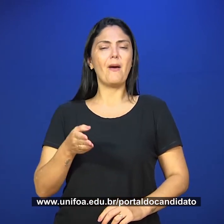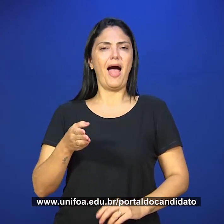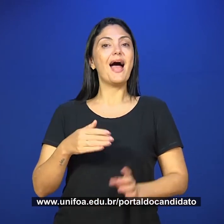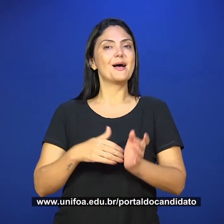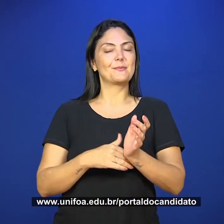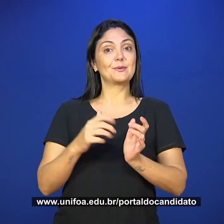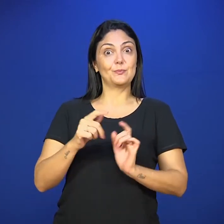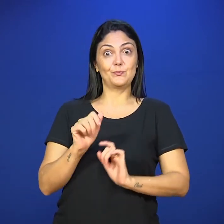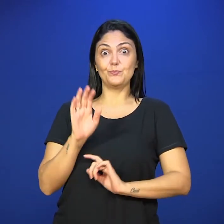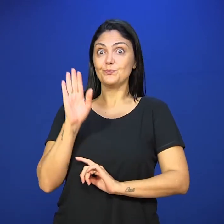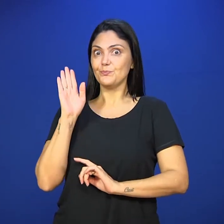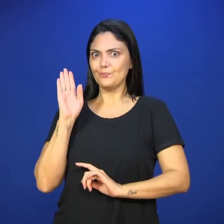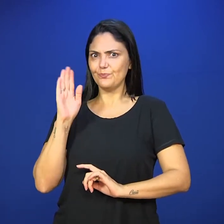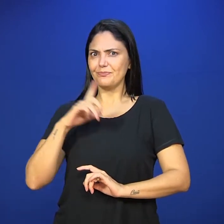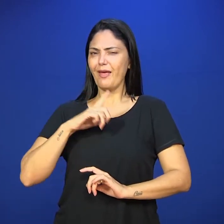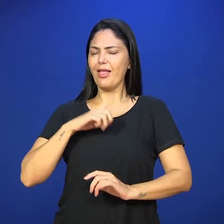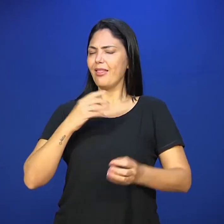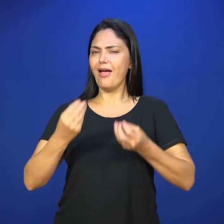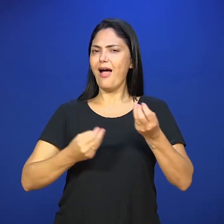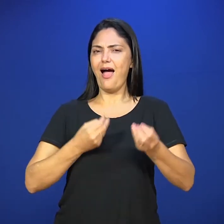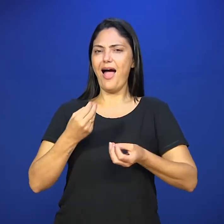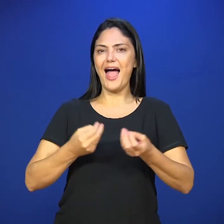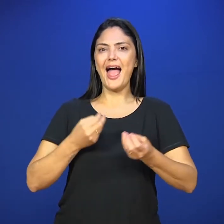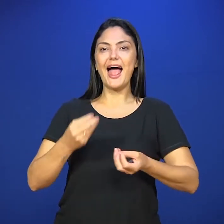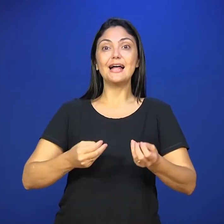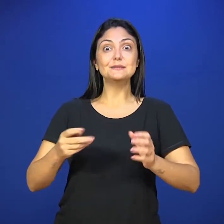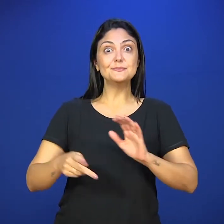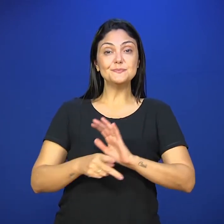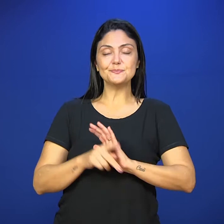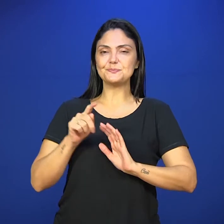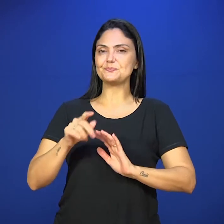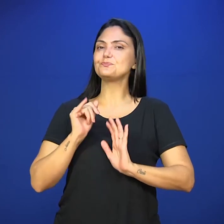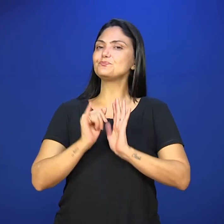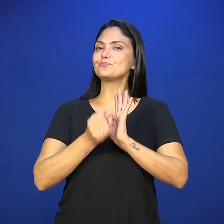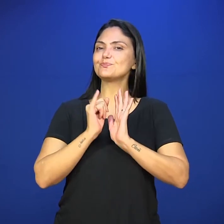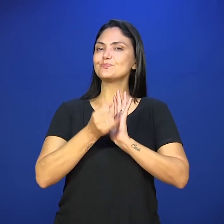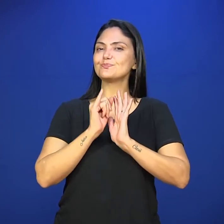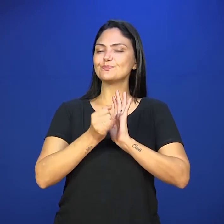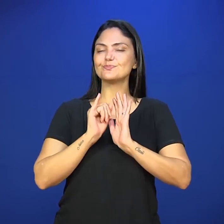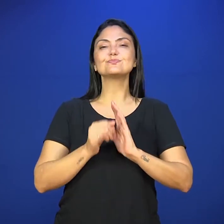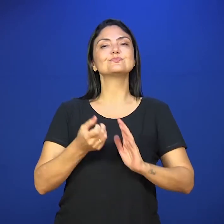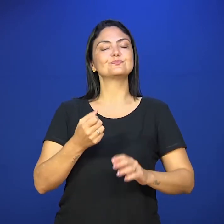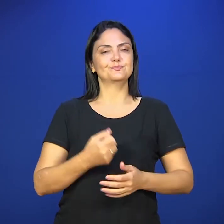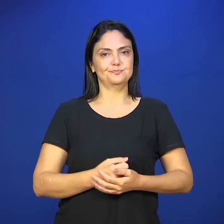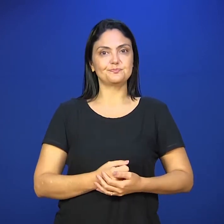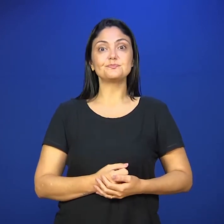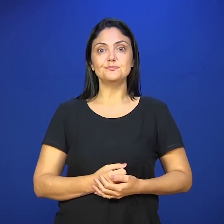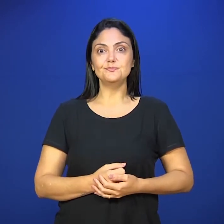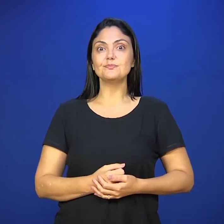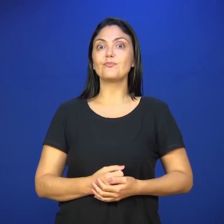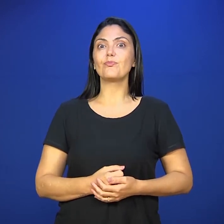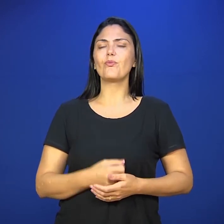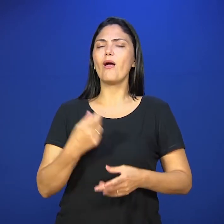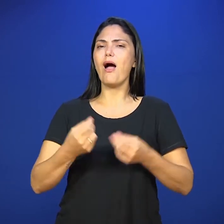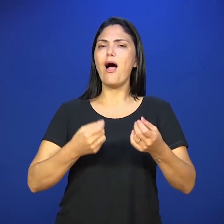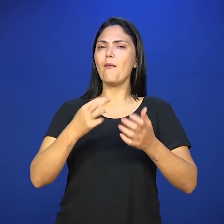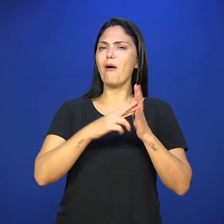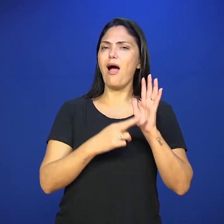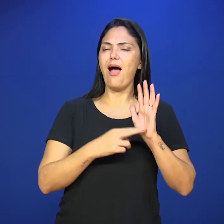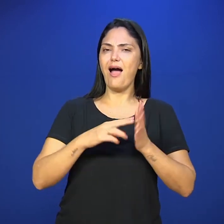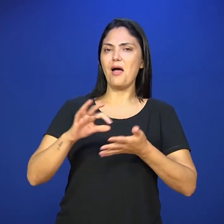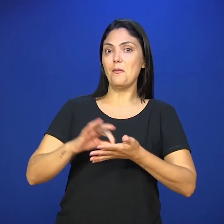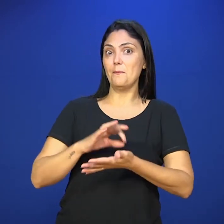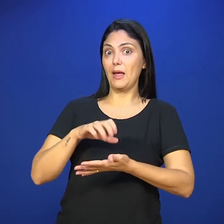www.unifoa.edu.br/portal do candidato, conforme procedimentos especificados neste edital. 2. As instruções para a